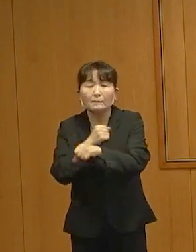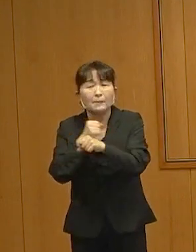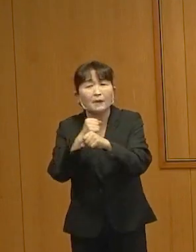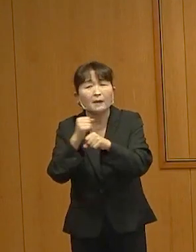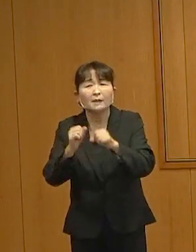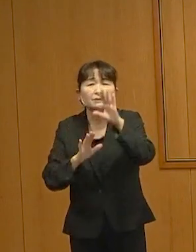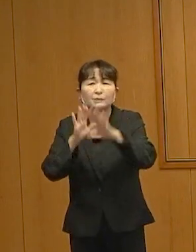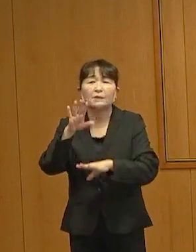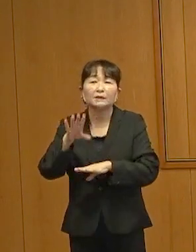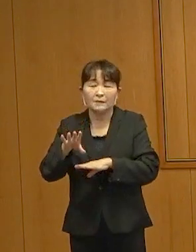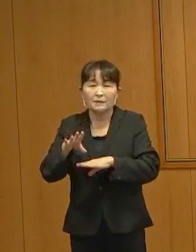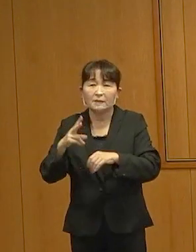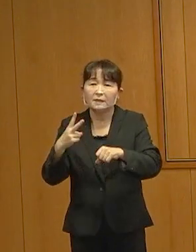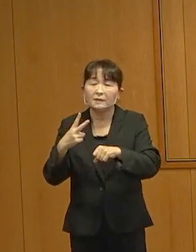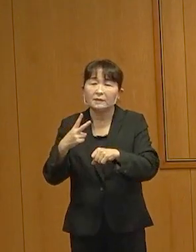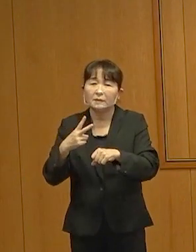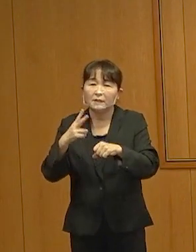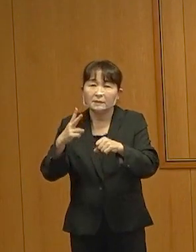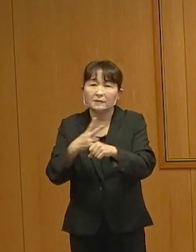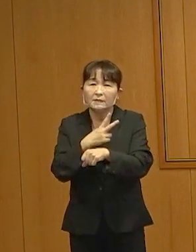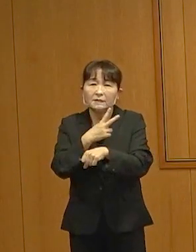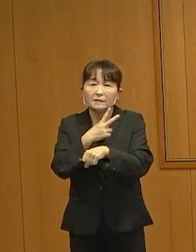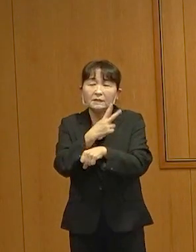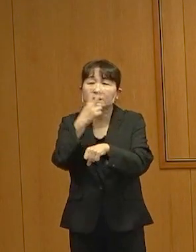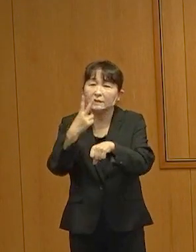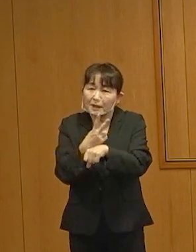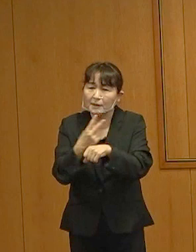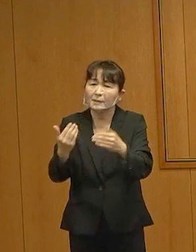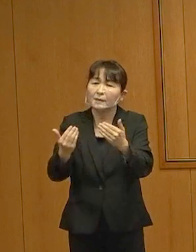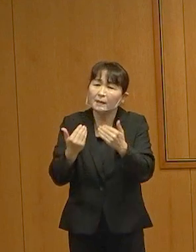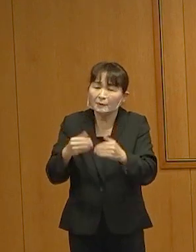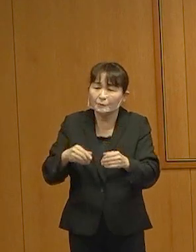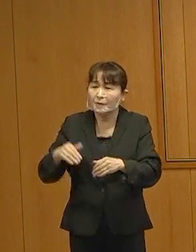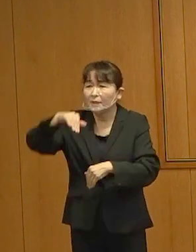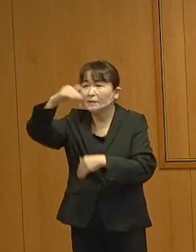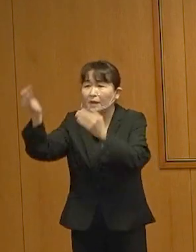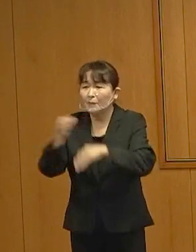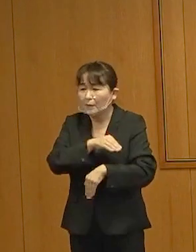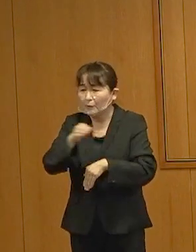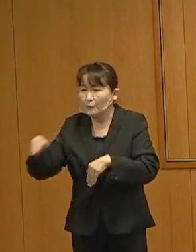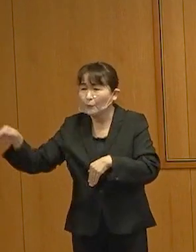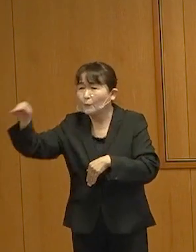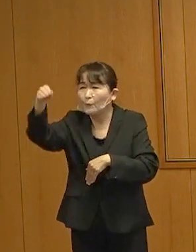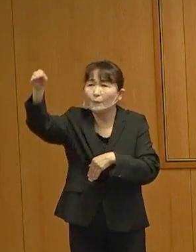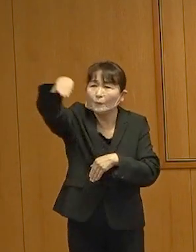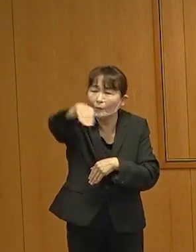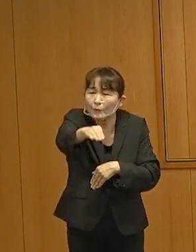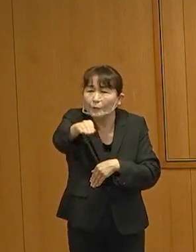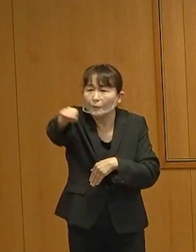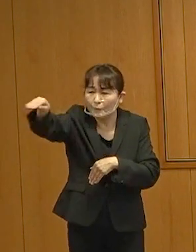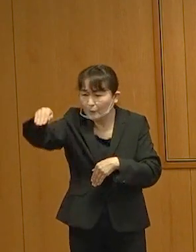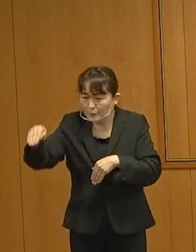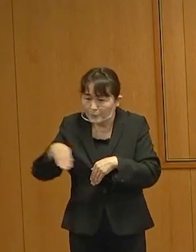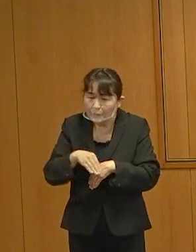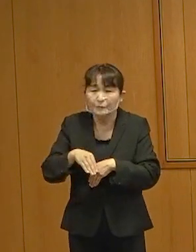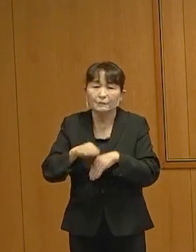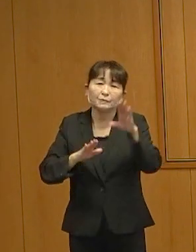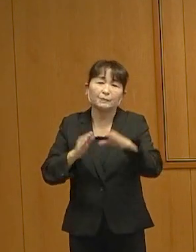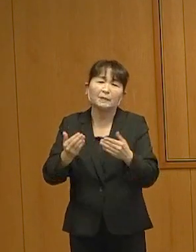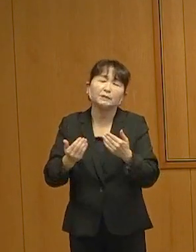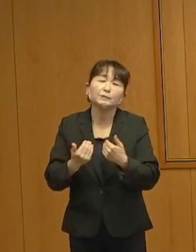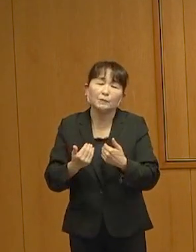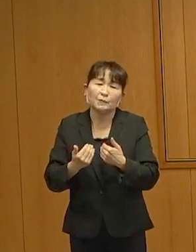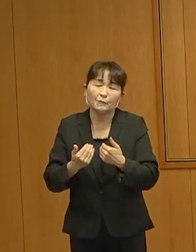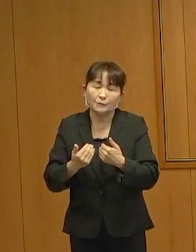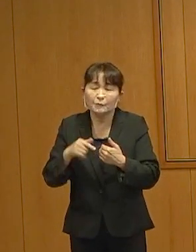の道路を迂回するような形になりますが、当面それをしっかりと、まず普及を目